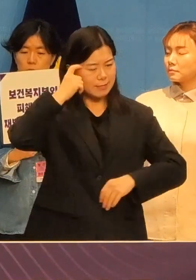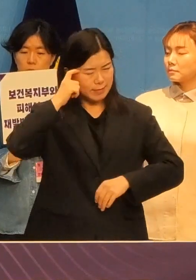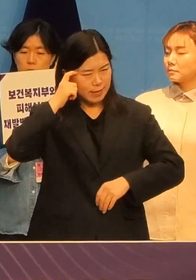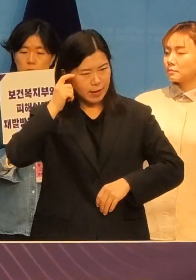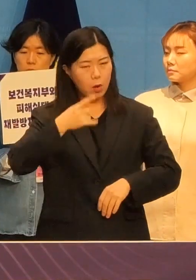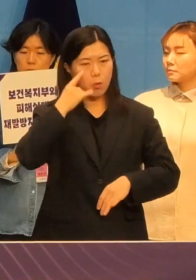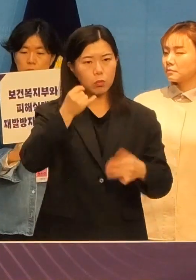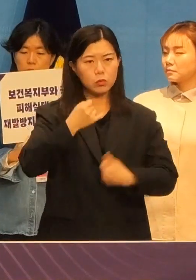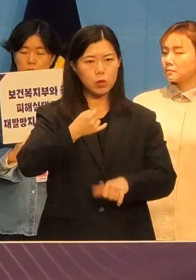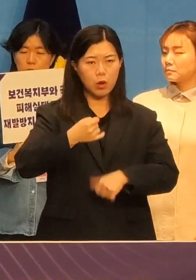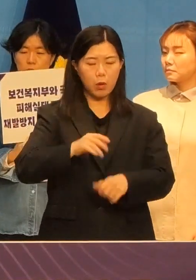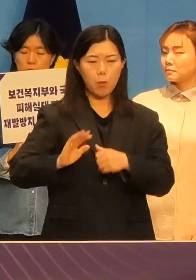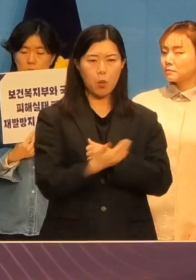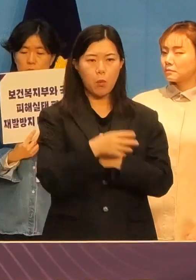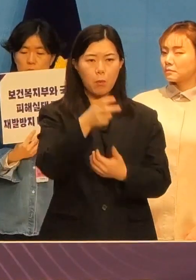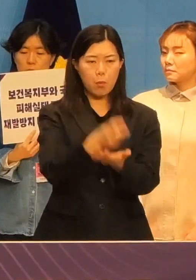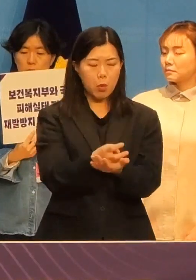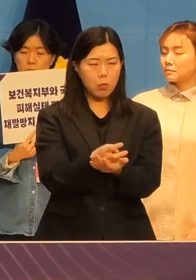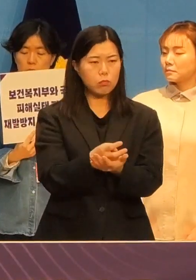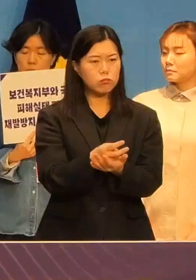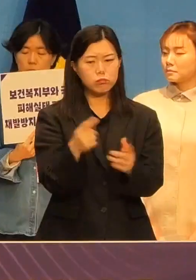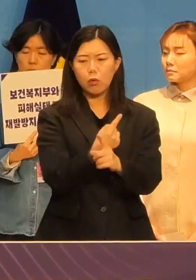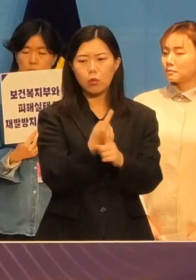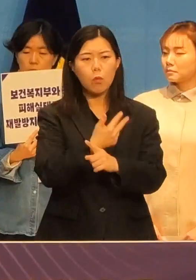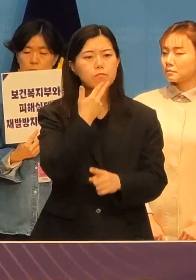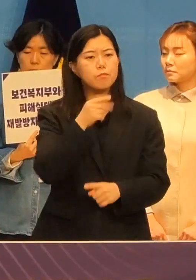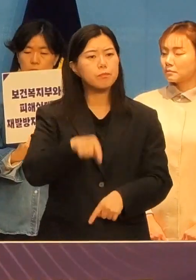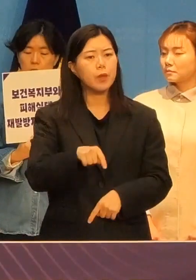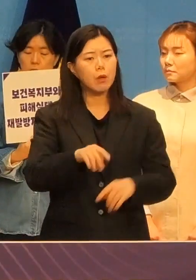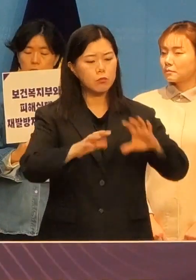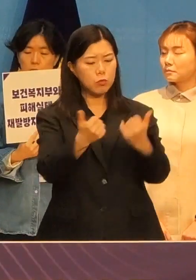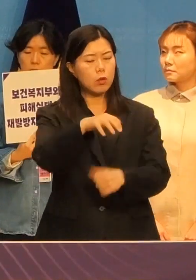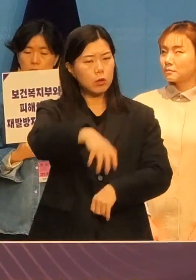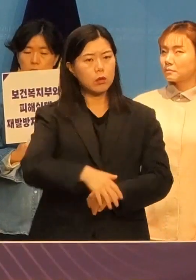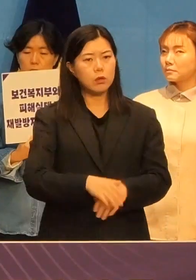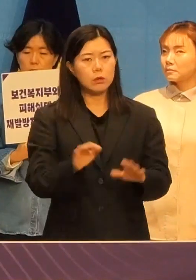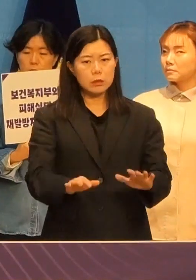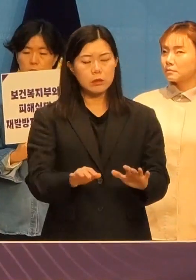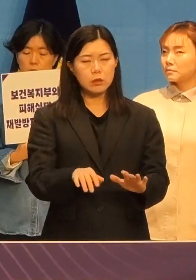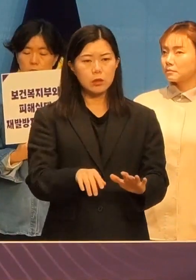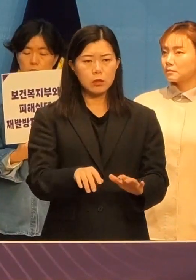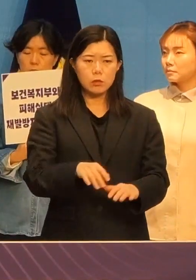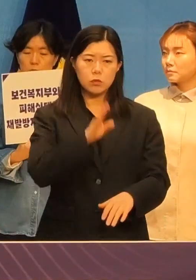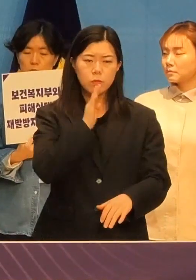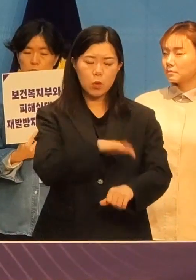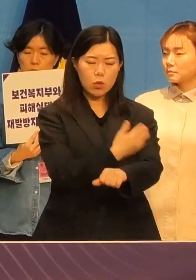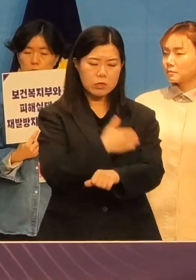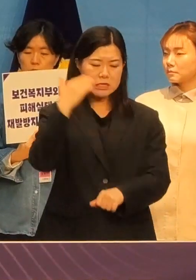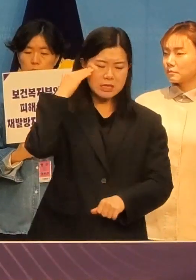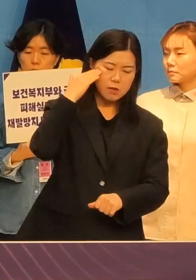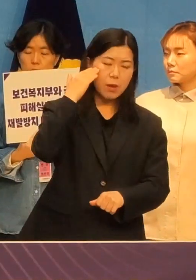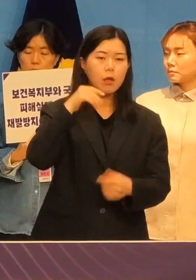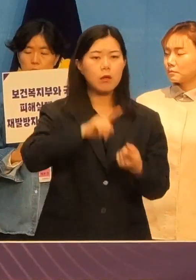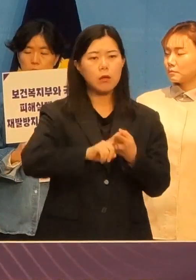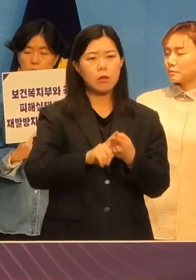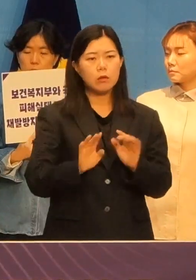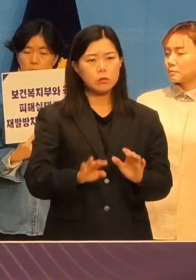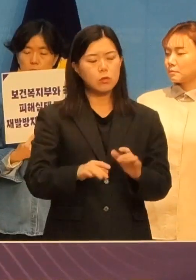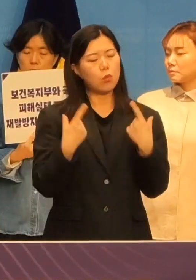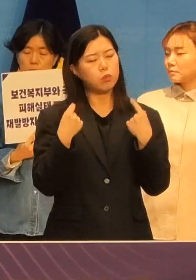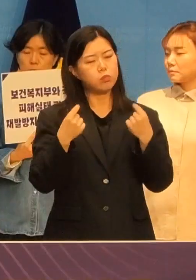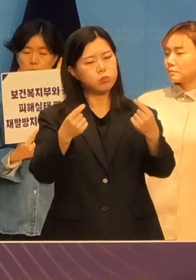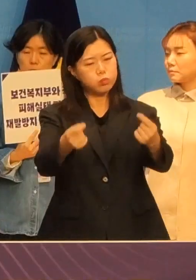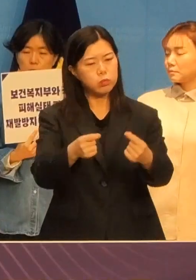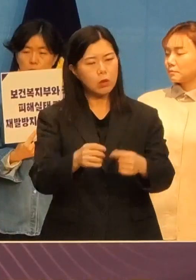모자보건법 개정을 하지 않고 있는 정부와 국회는 모자보건법이 만들어온 이 중대한 권리 침해의 역사를 여전히 유지시키고